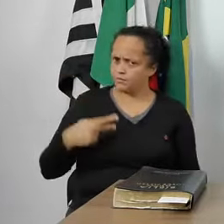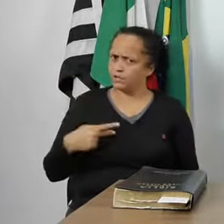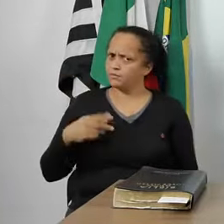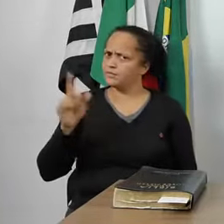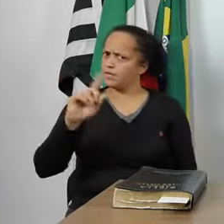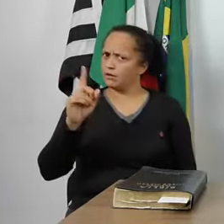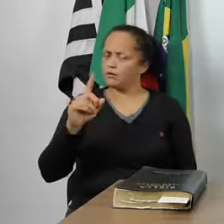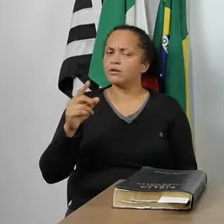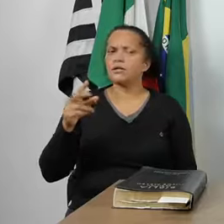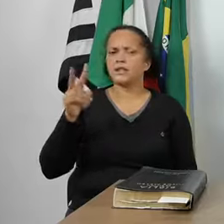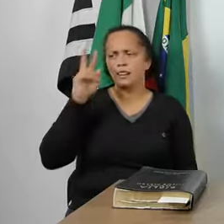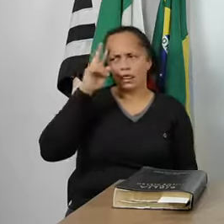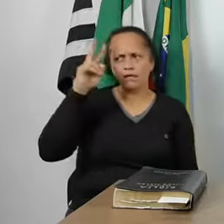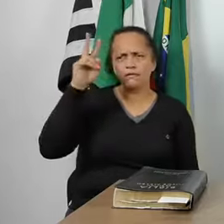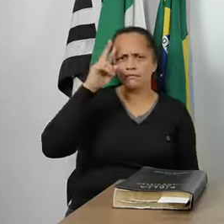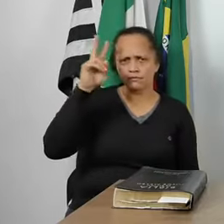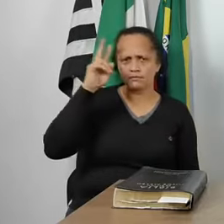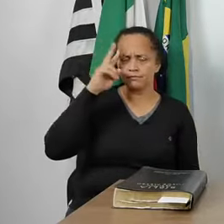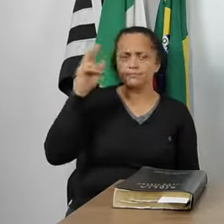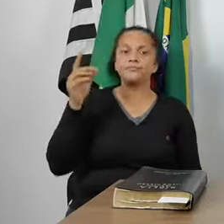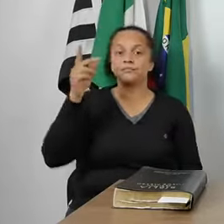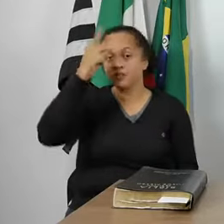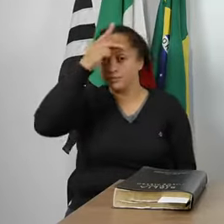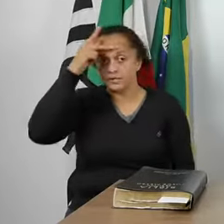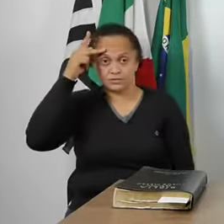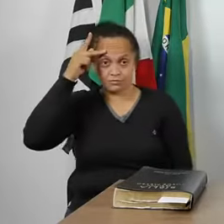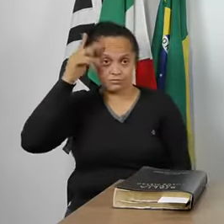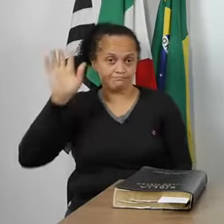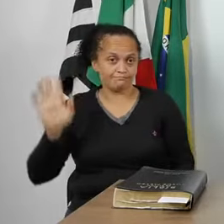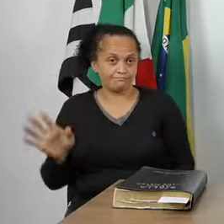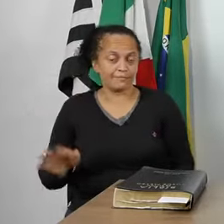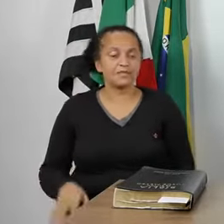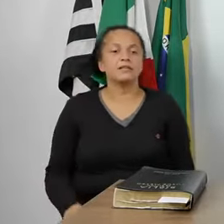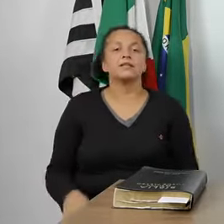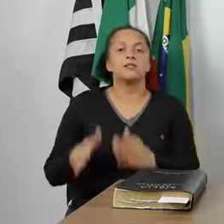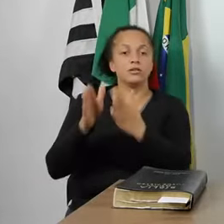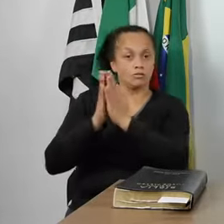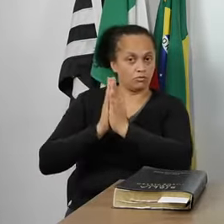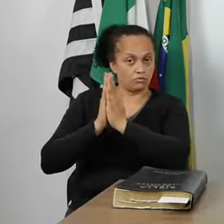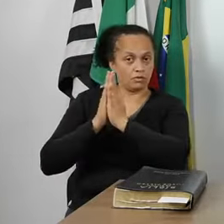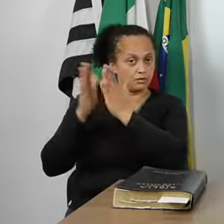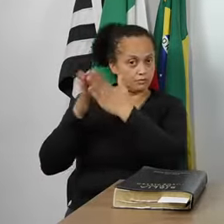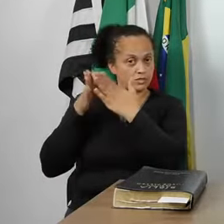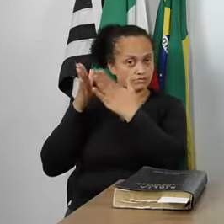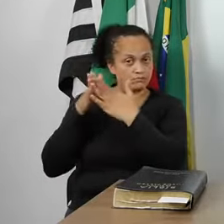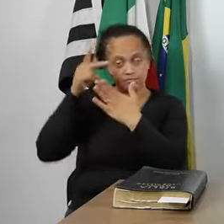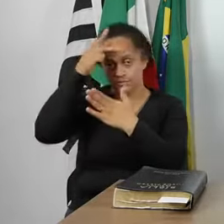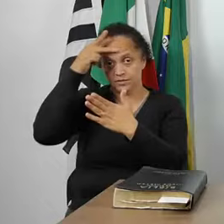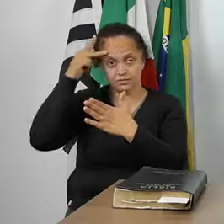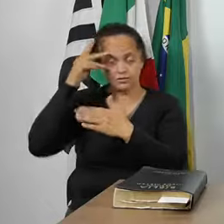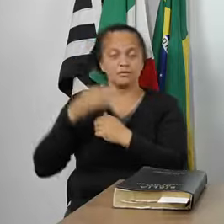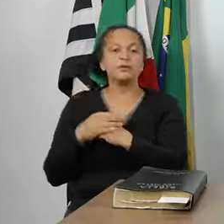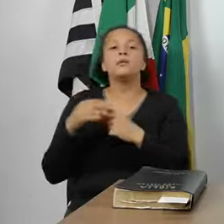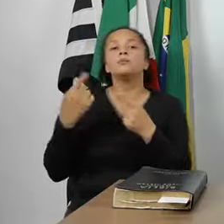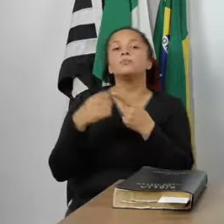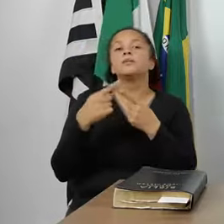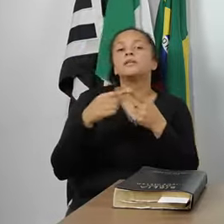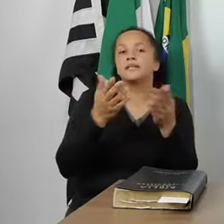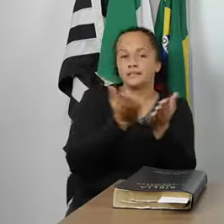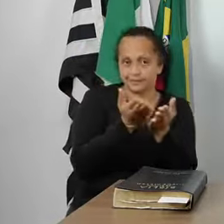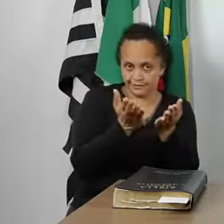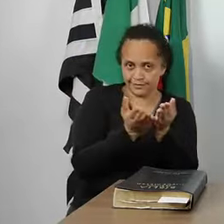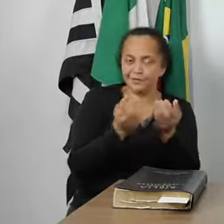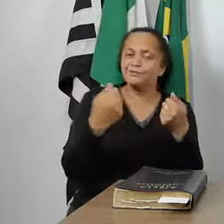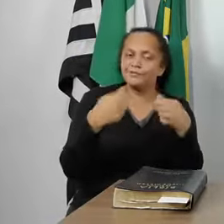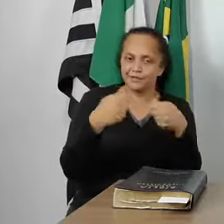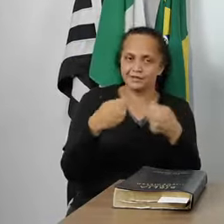no próximo, porque isso é cristianismo. Quando Jesus morreu naquela cruz, no meu e no seu lugar, ele estava nos